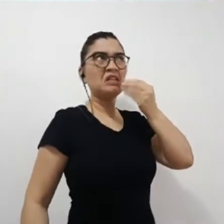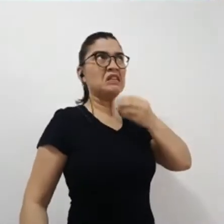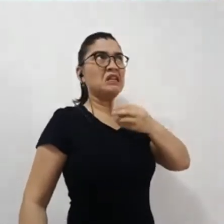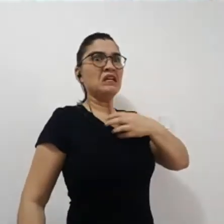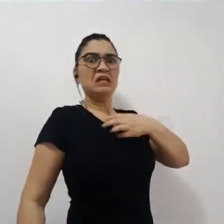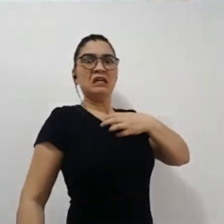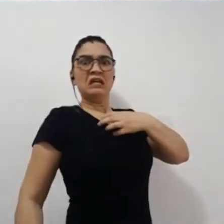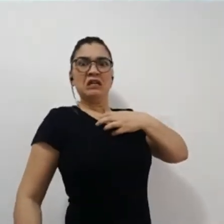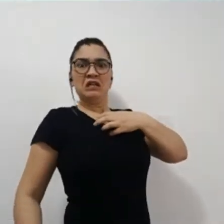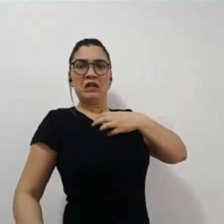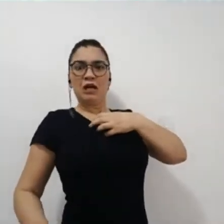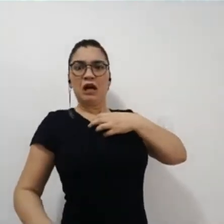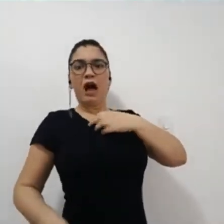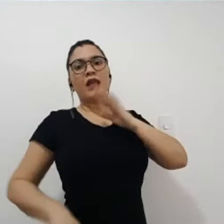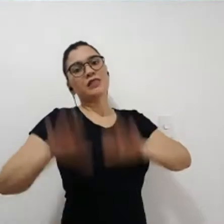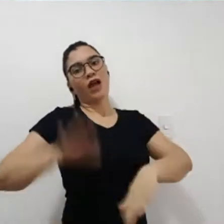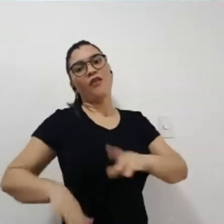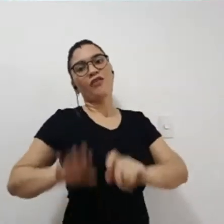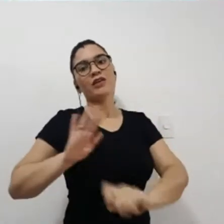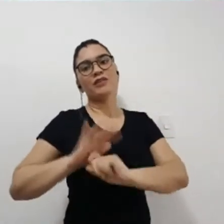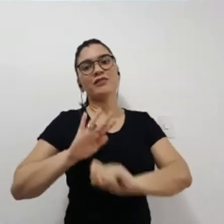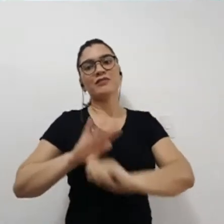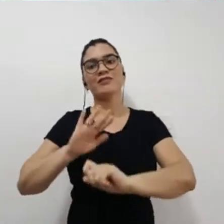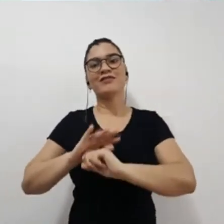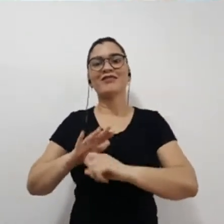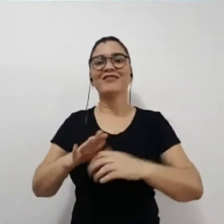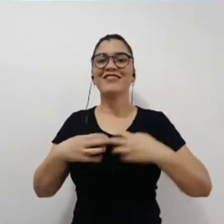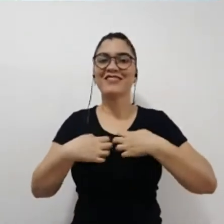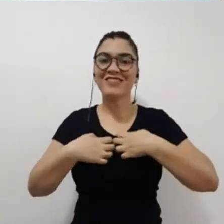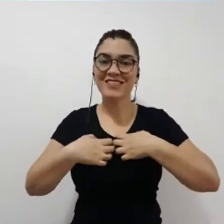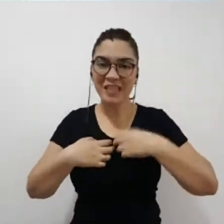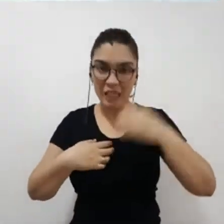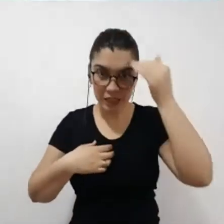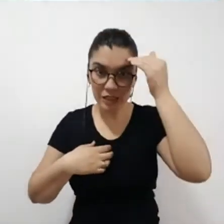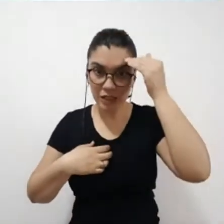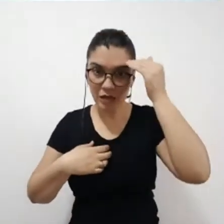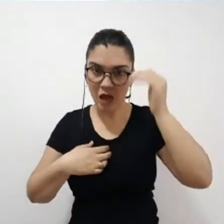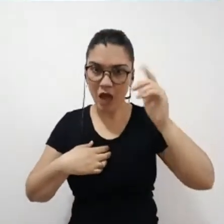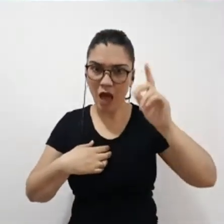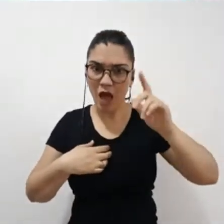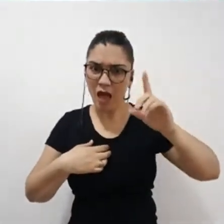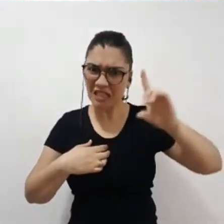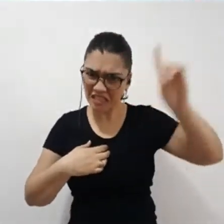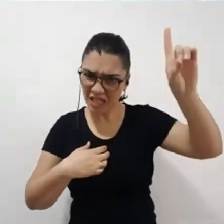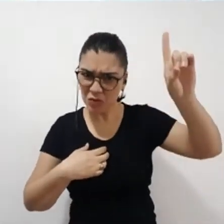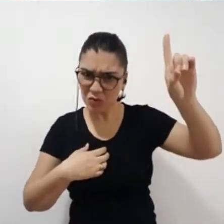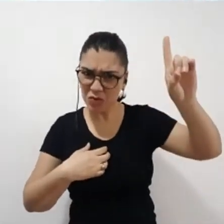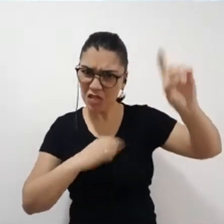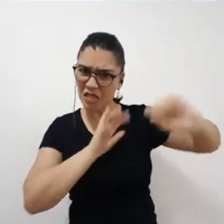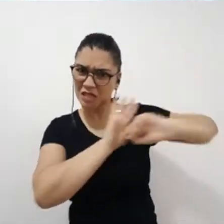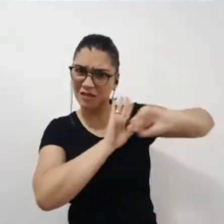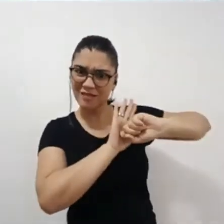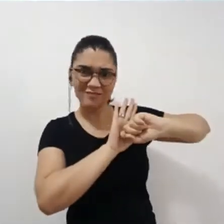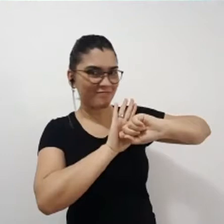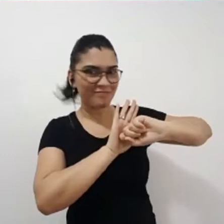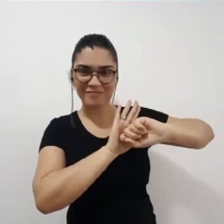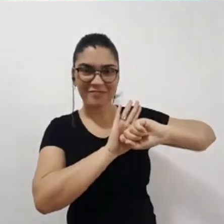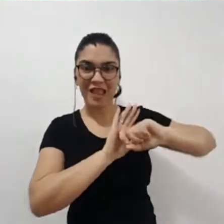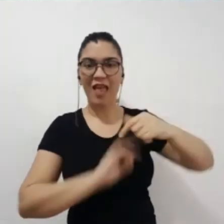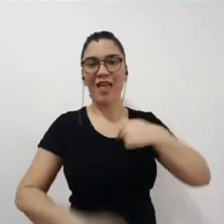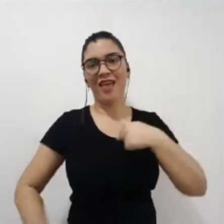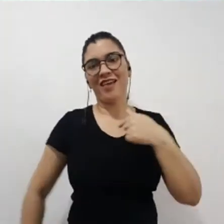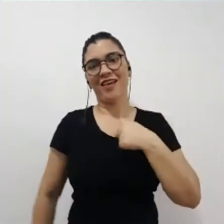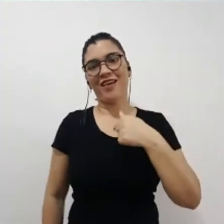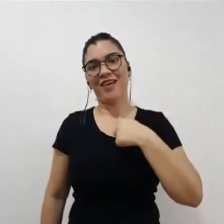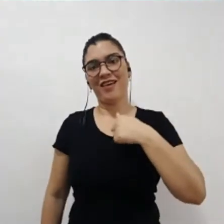Então, quem transforma a provação em tentação não é Deus. Quem transforma a provação em tentação